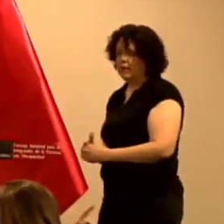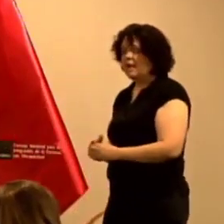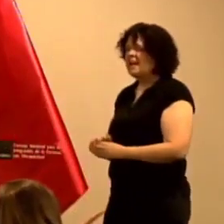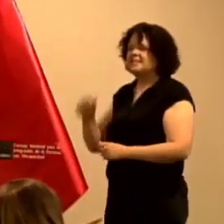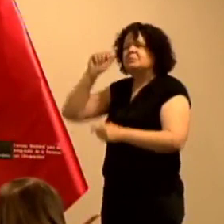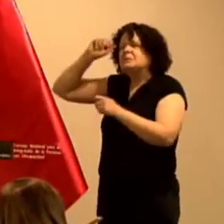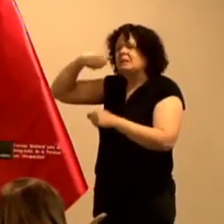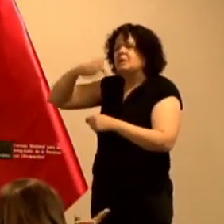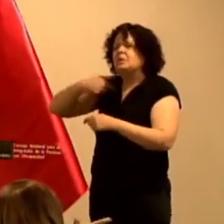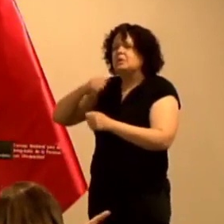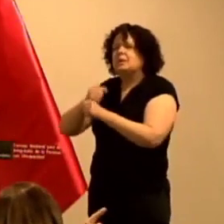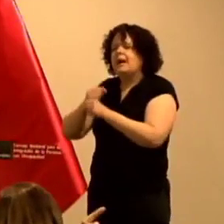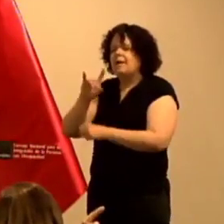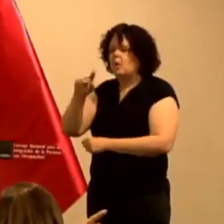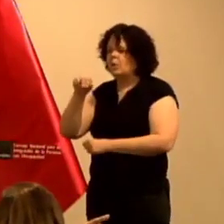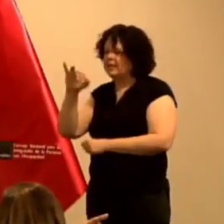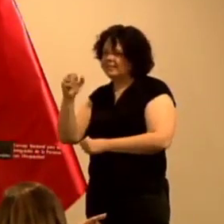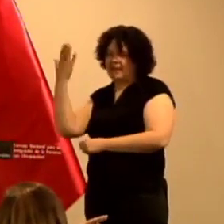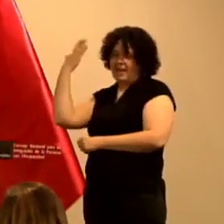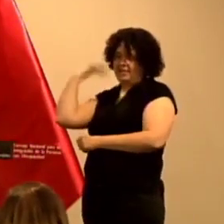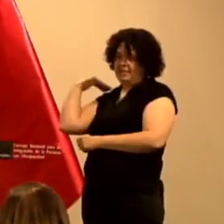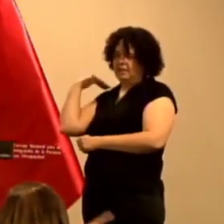años, cuando